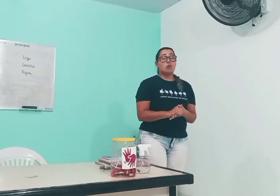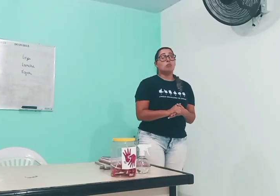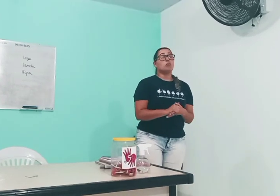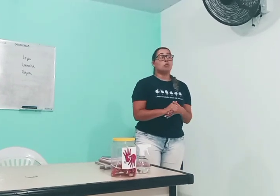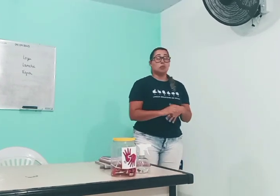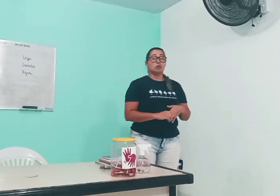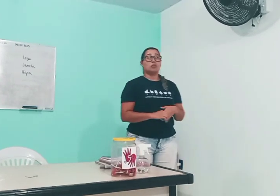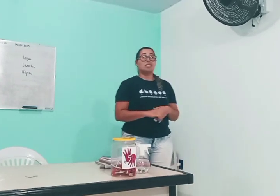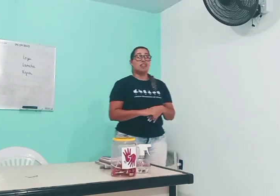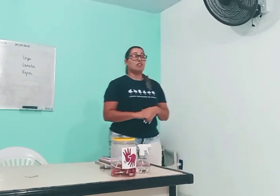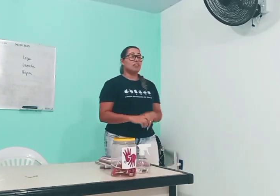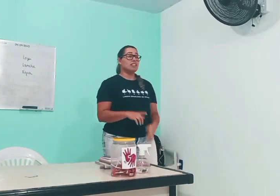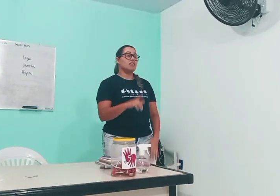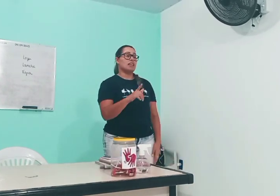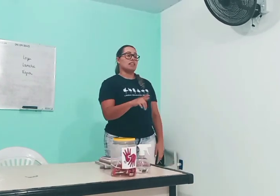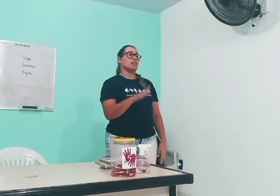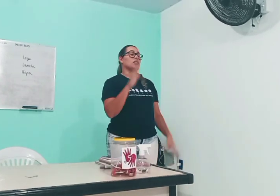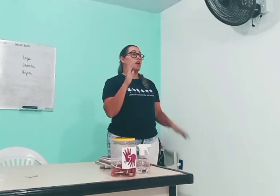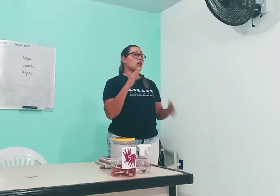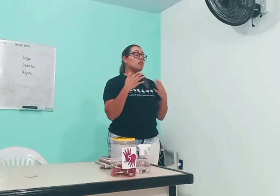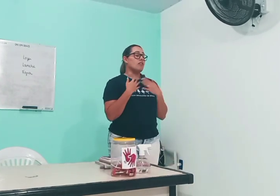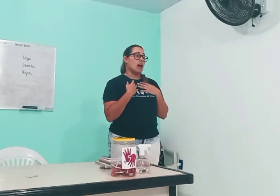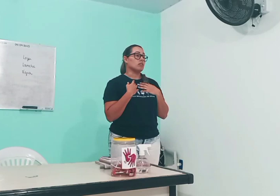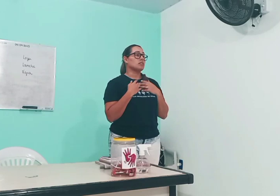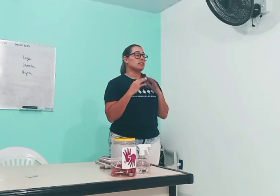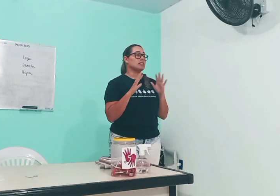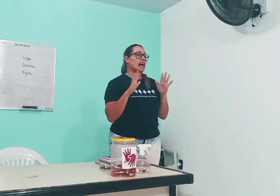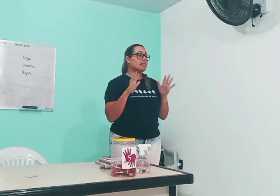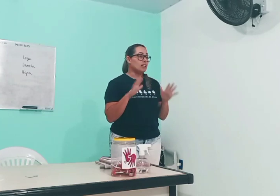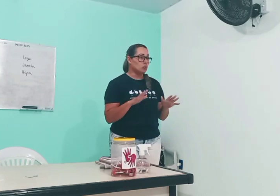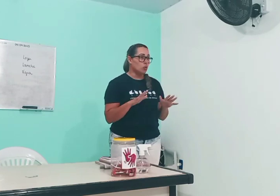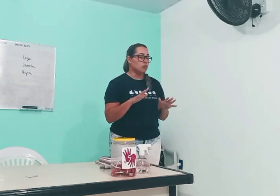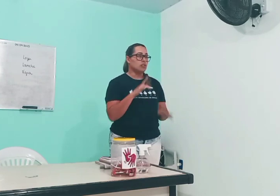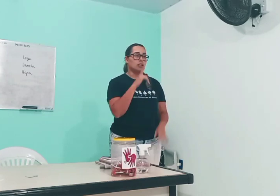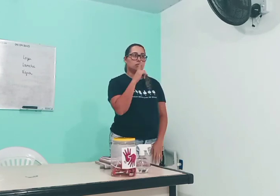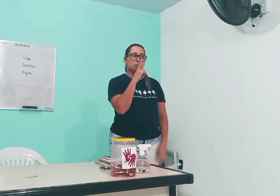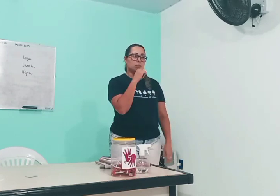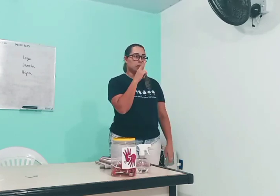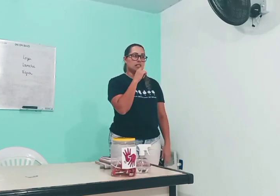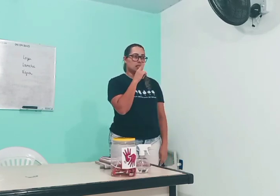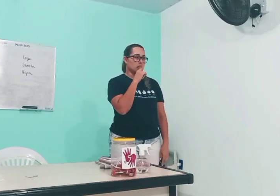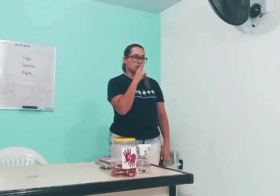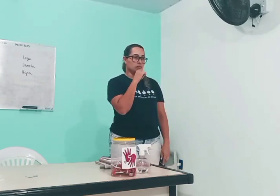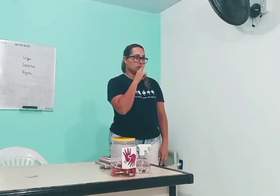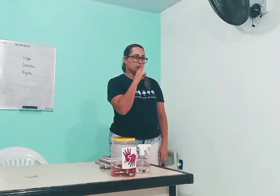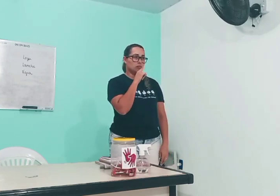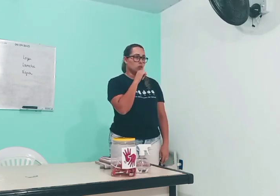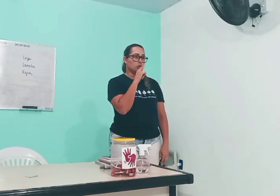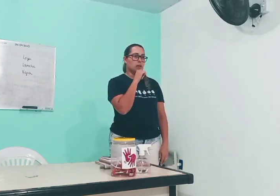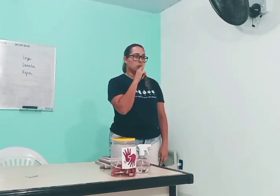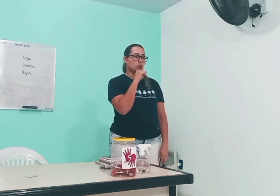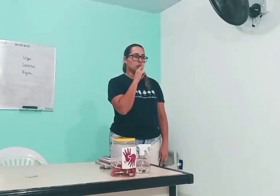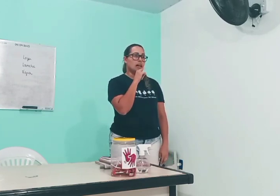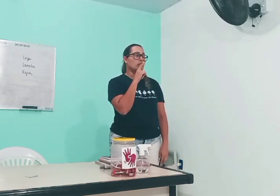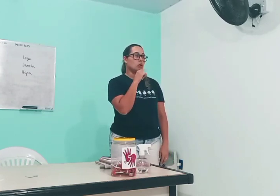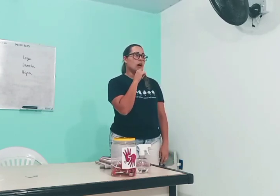zoou muito, então assim, evita fazer. É o que eu falo. Tá na dúvida? Pisca. O tempo todo, né? Eu quero